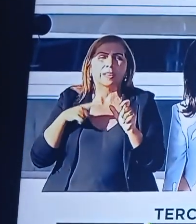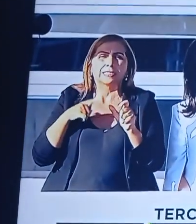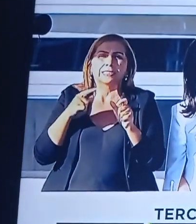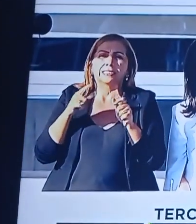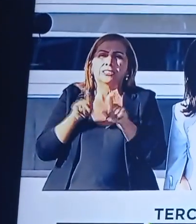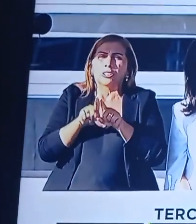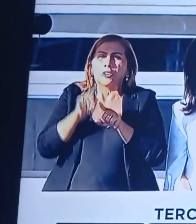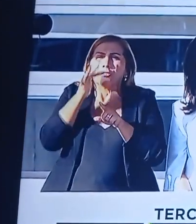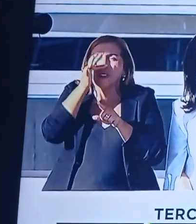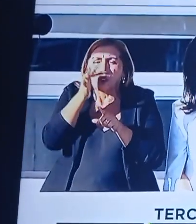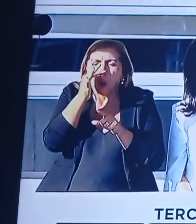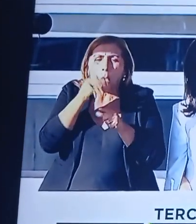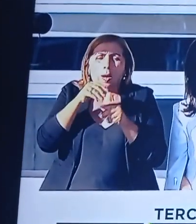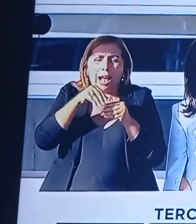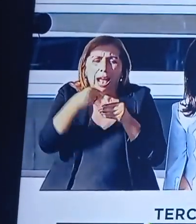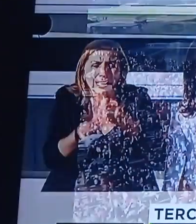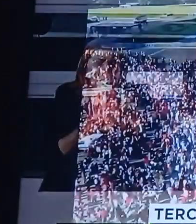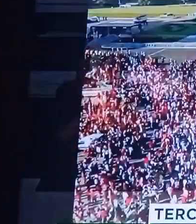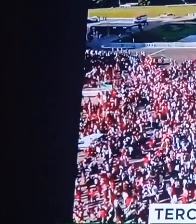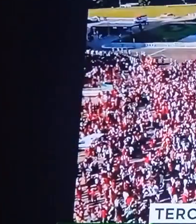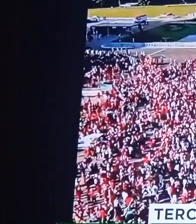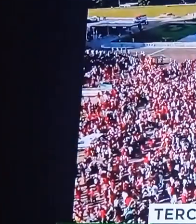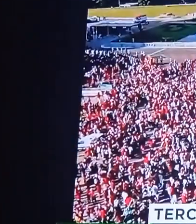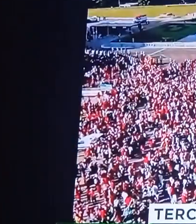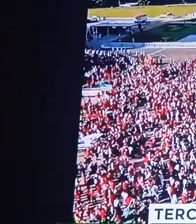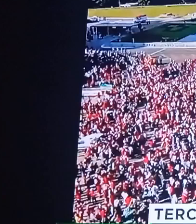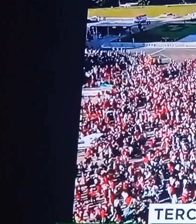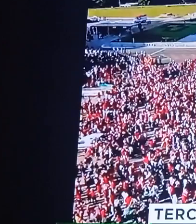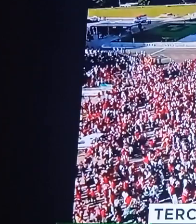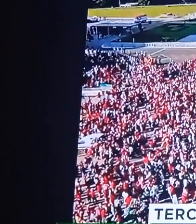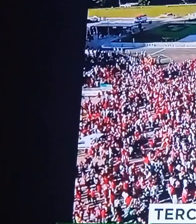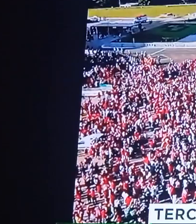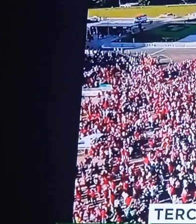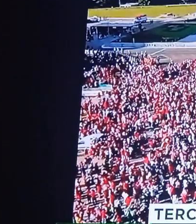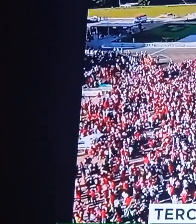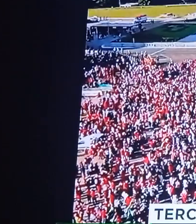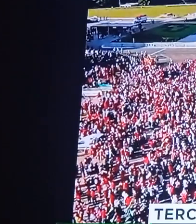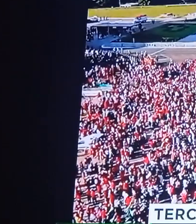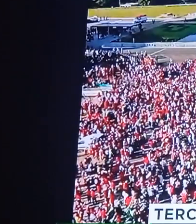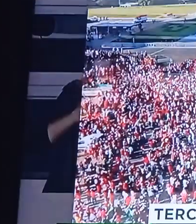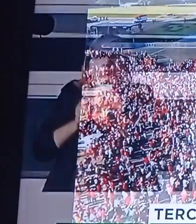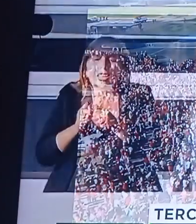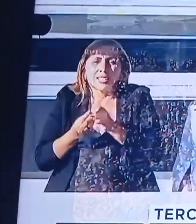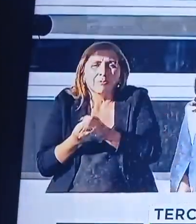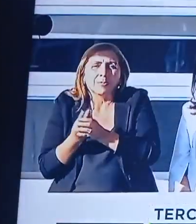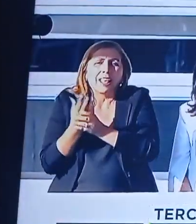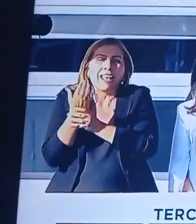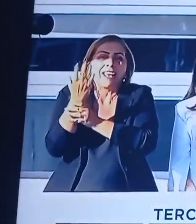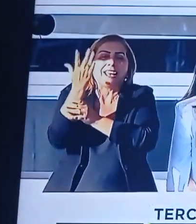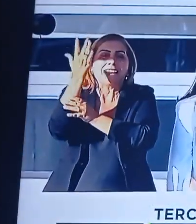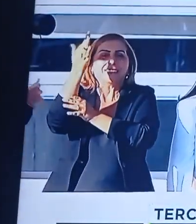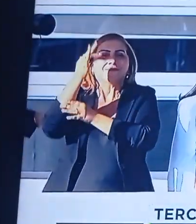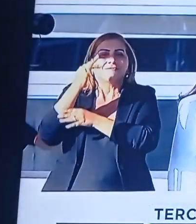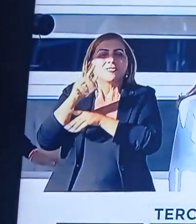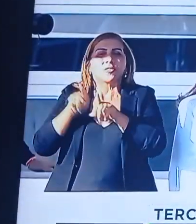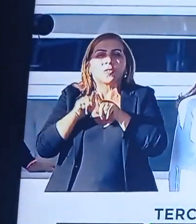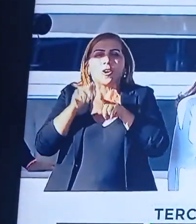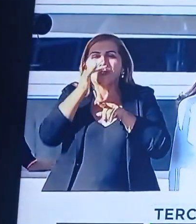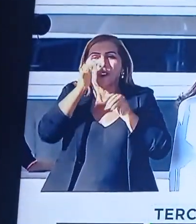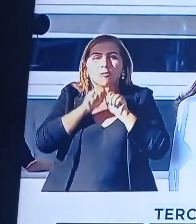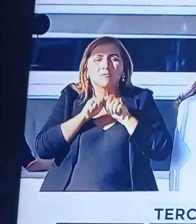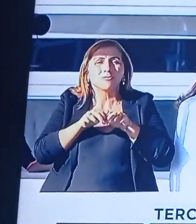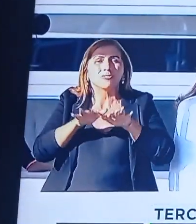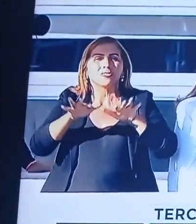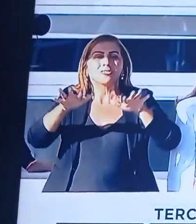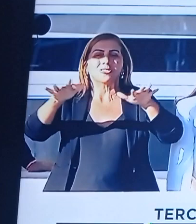por pétala, nós sabemos que é sempre tempo de replantio e que a primavera há de chegar. E